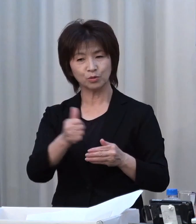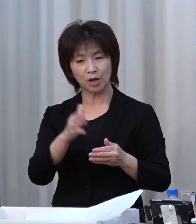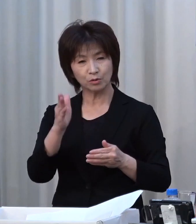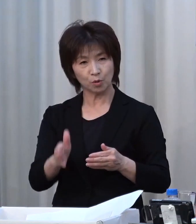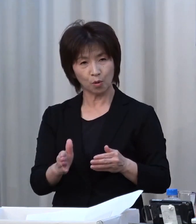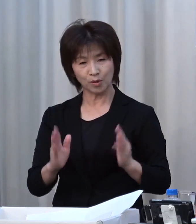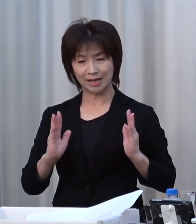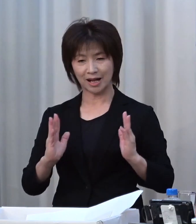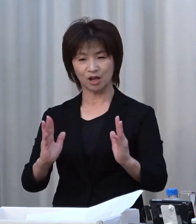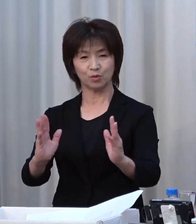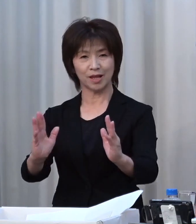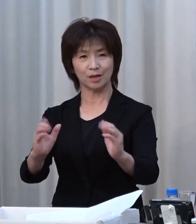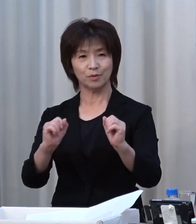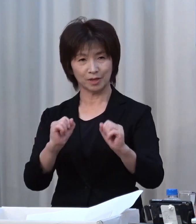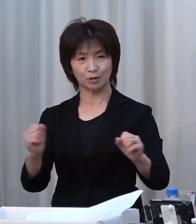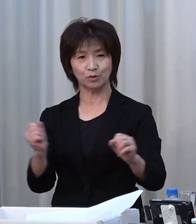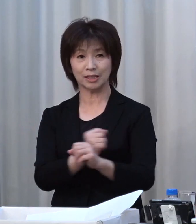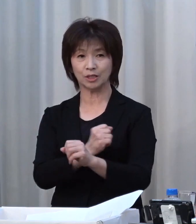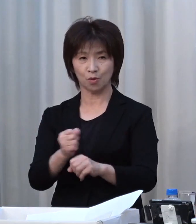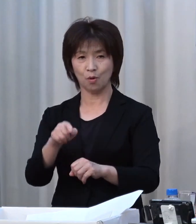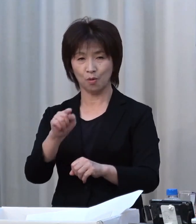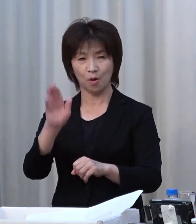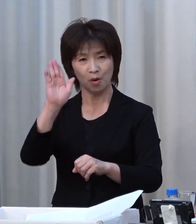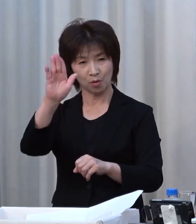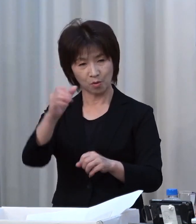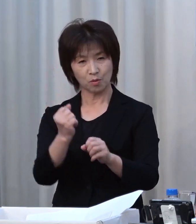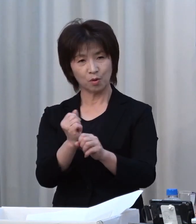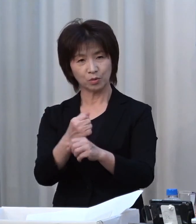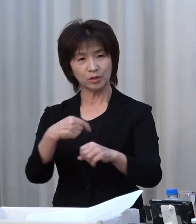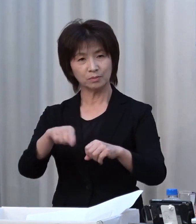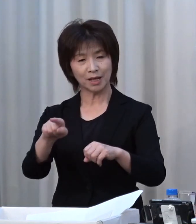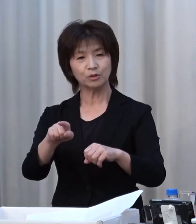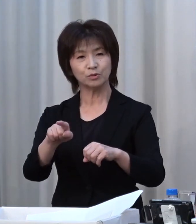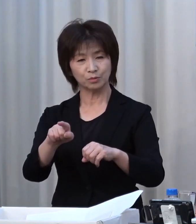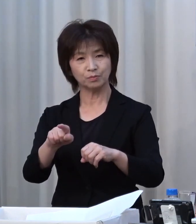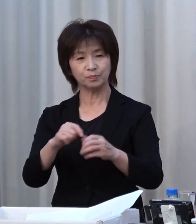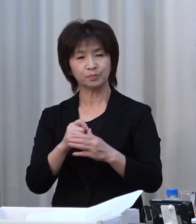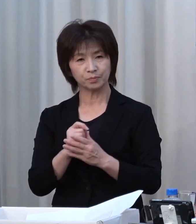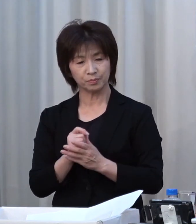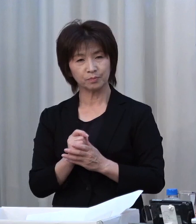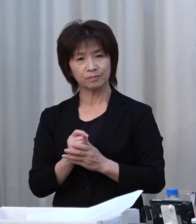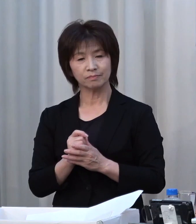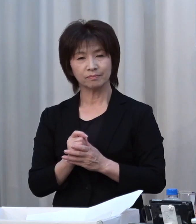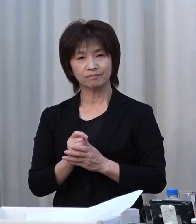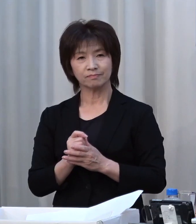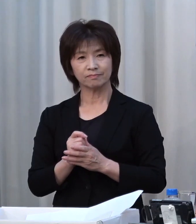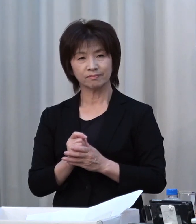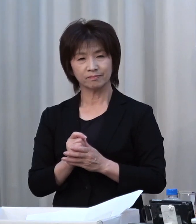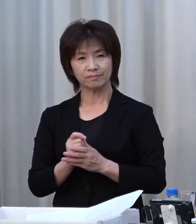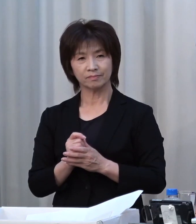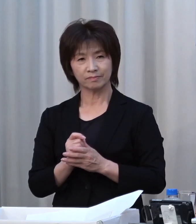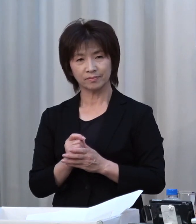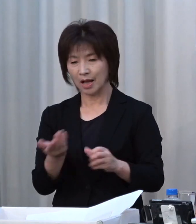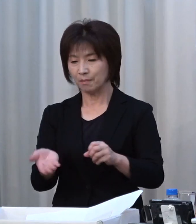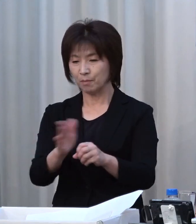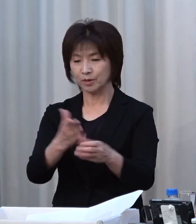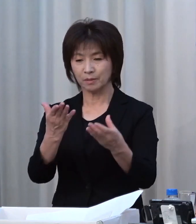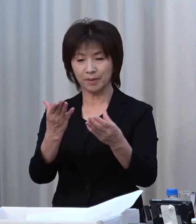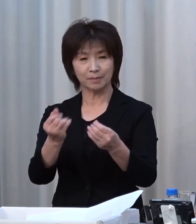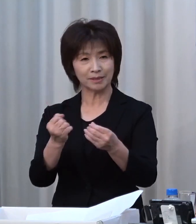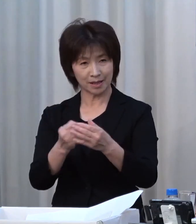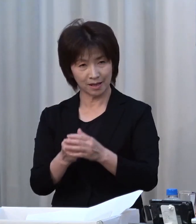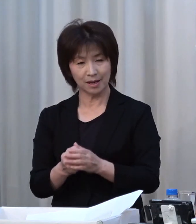する事業を、まあ、今後取り組まれるということが、まあ、盛り込まれているわけです